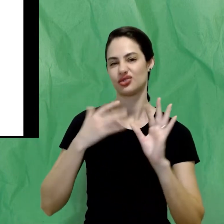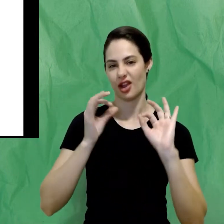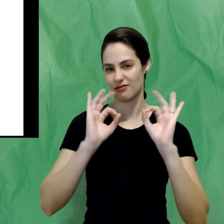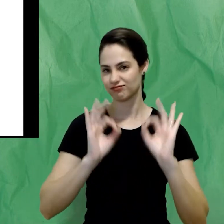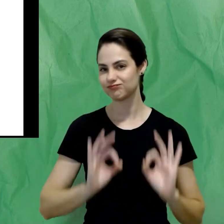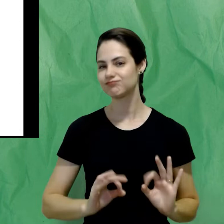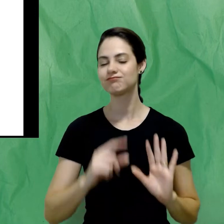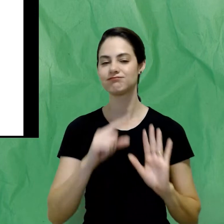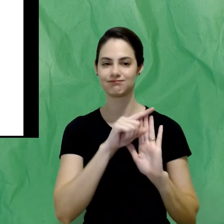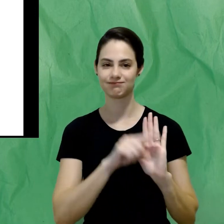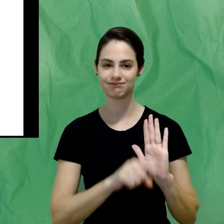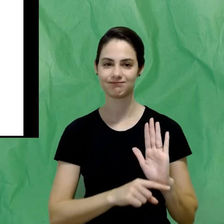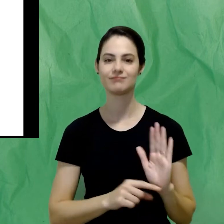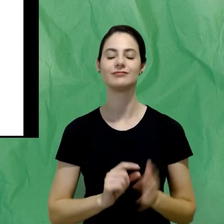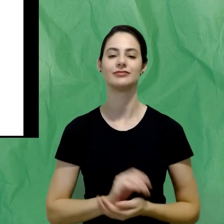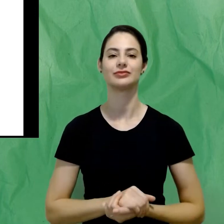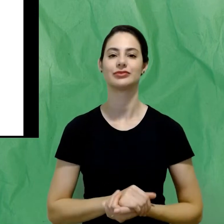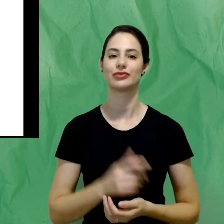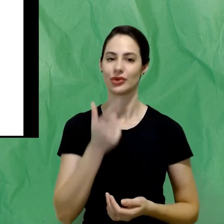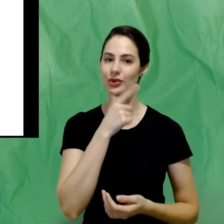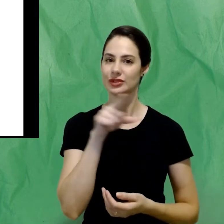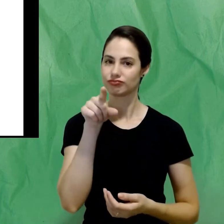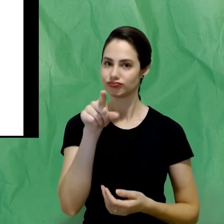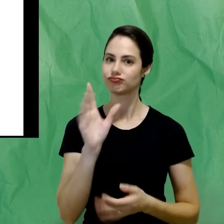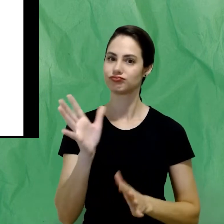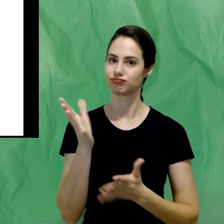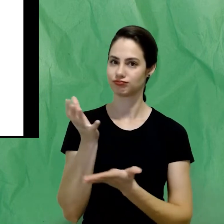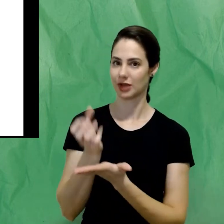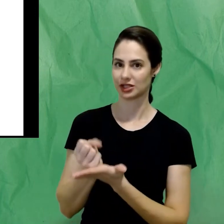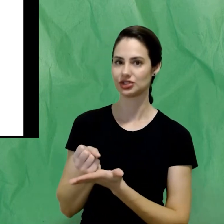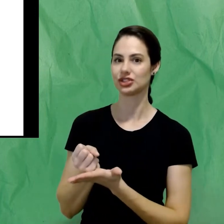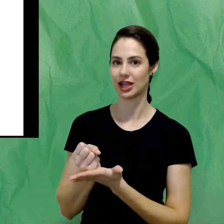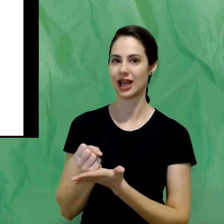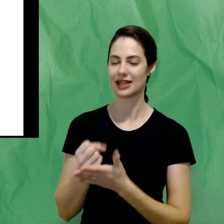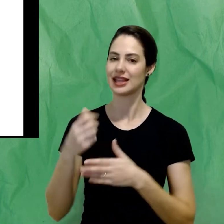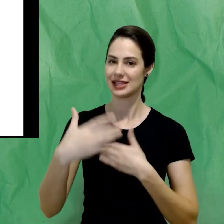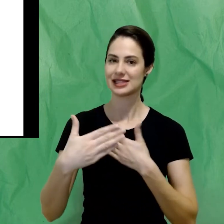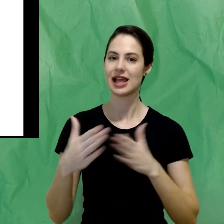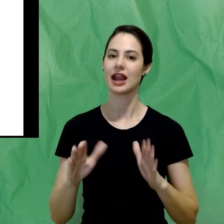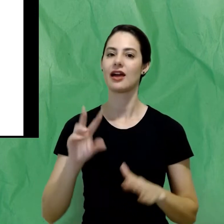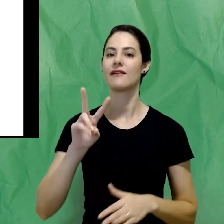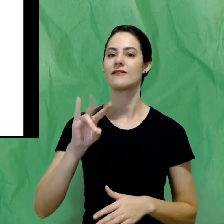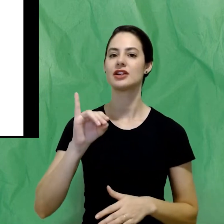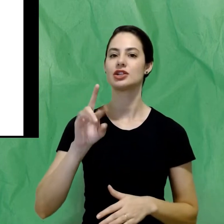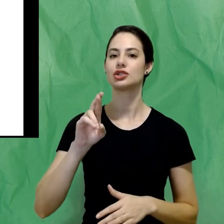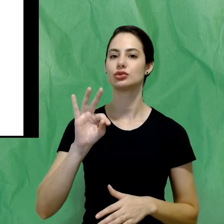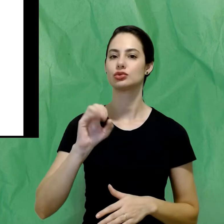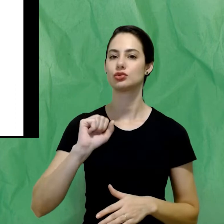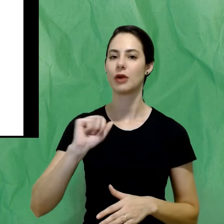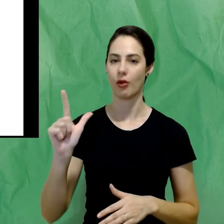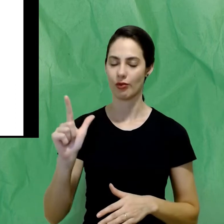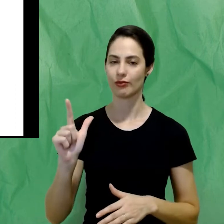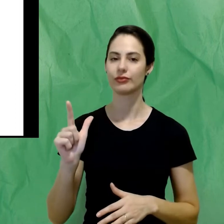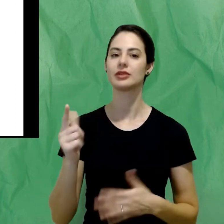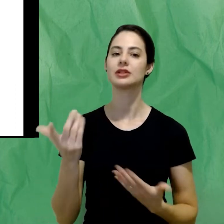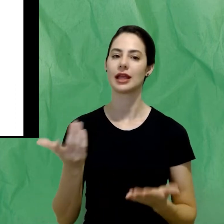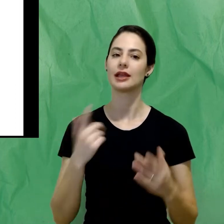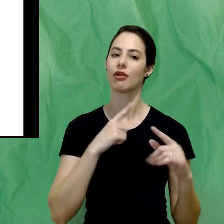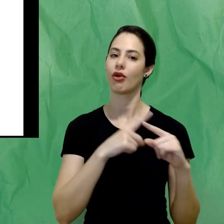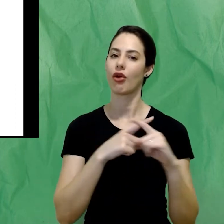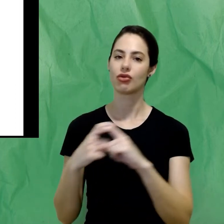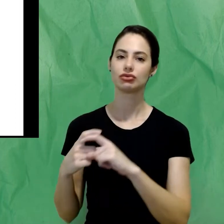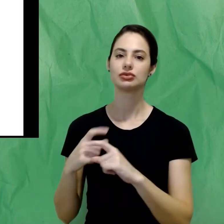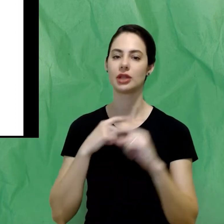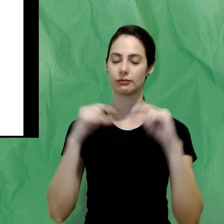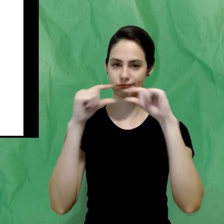aqui para vocês. Você consegue baixar esse código através da nossa sala virtual. E esse código basicamente oferece para a